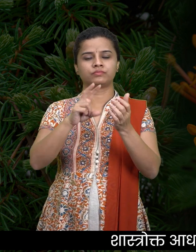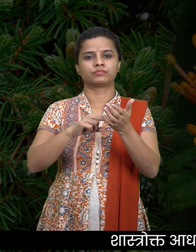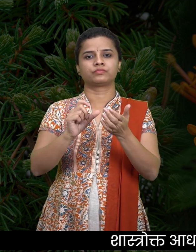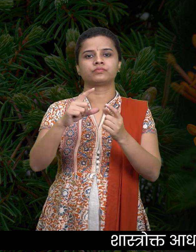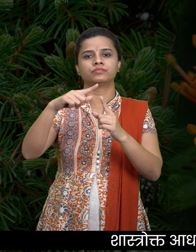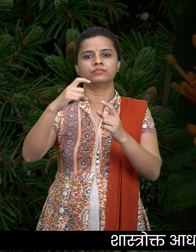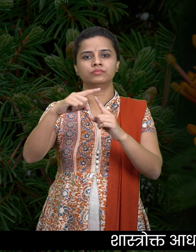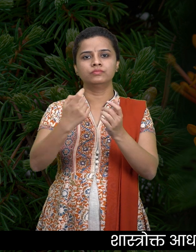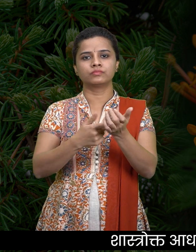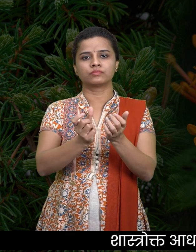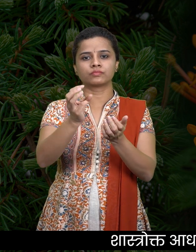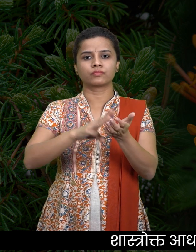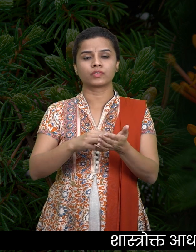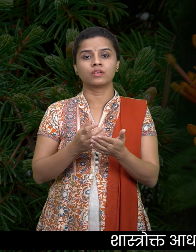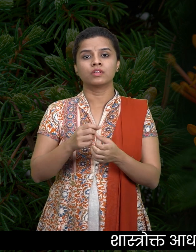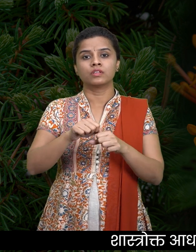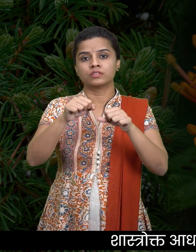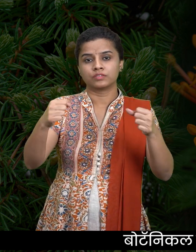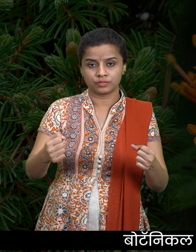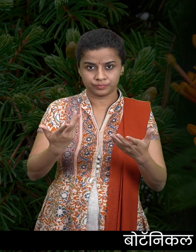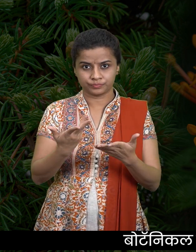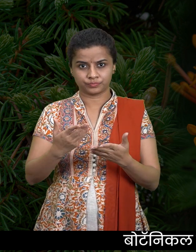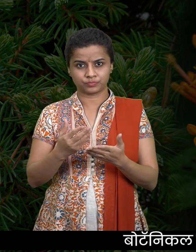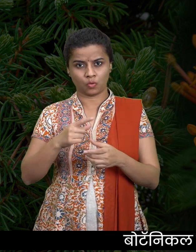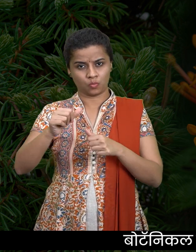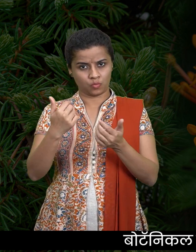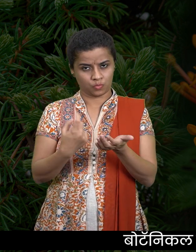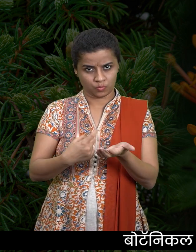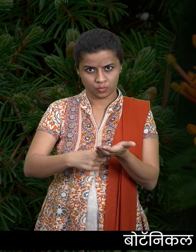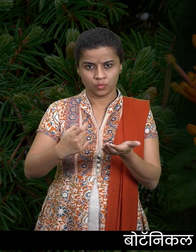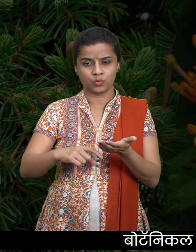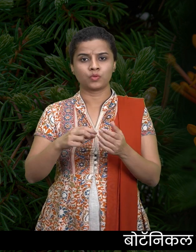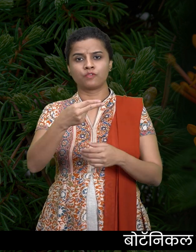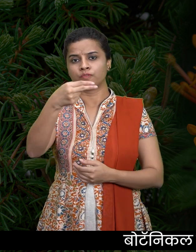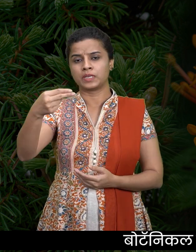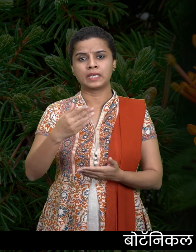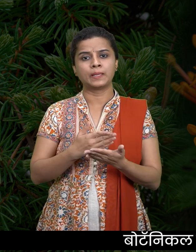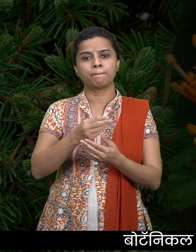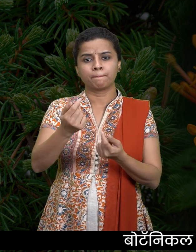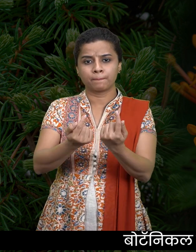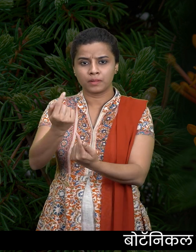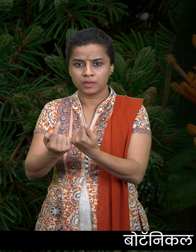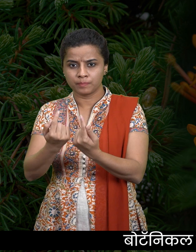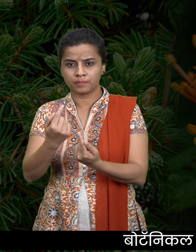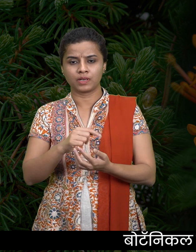शास्त्रोक्त आधारावर वनस्पतींचे नाव देण्याची पद्धत बॉटनिकल नामकरण म्हणून ओळखली जाते.